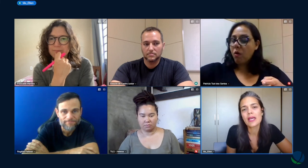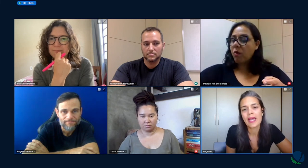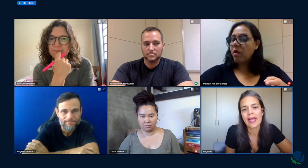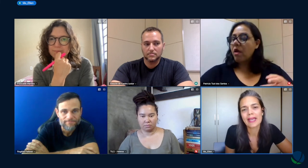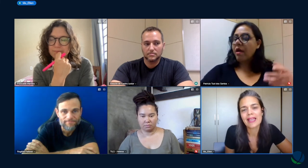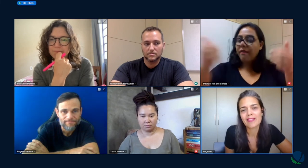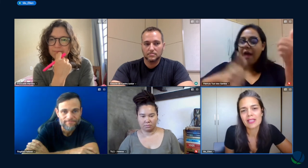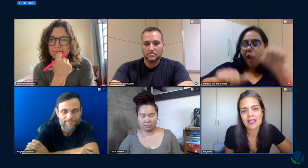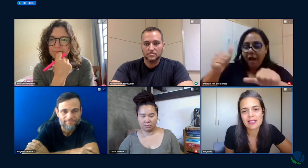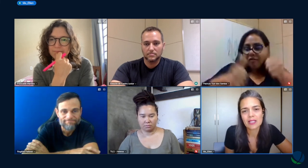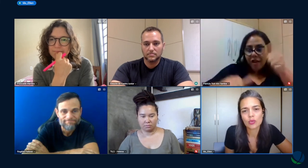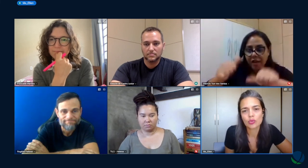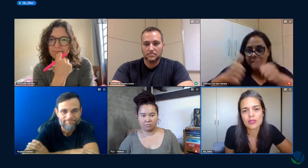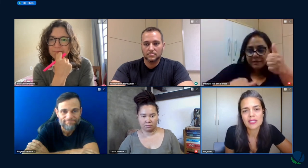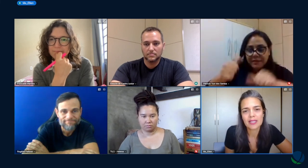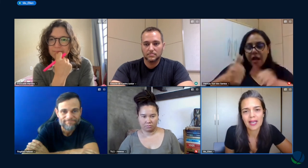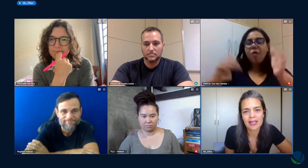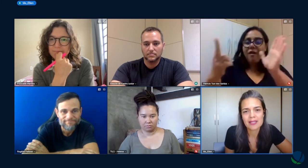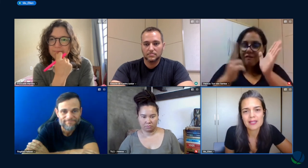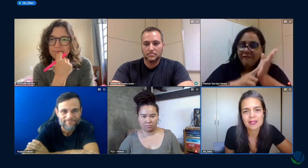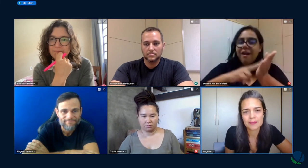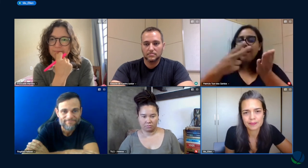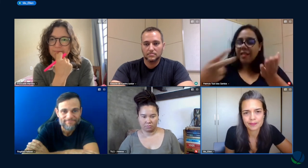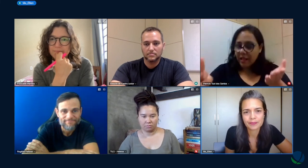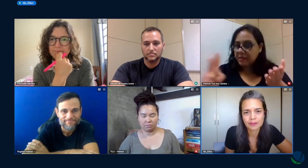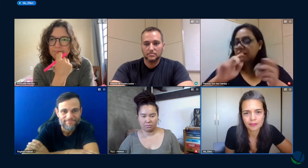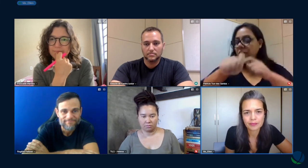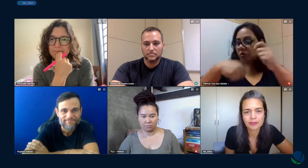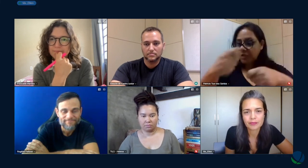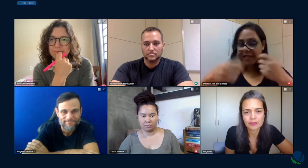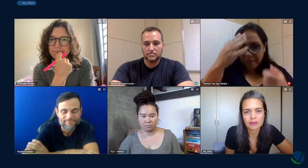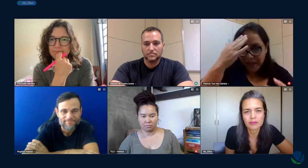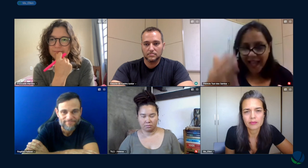participaram da validação dos sinais.